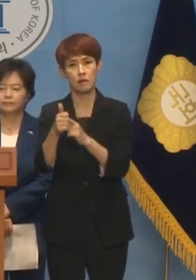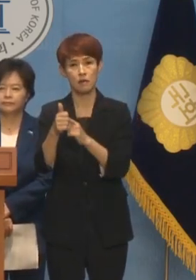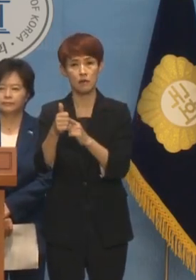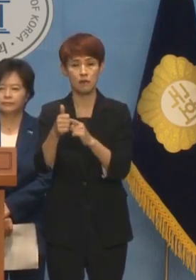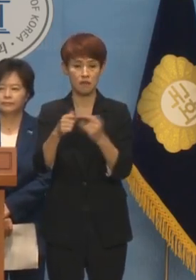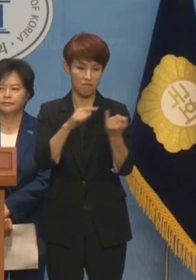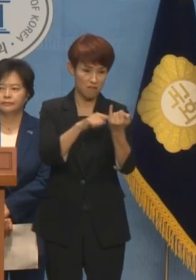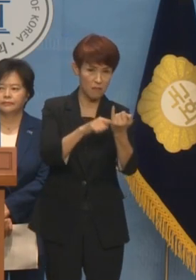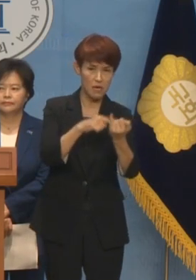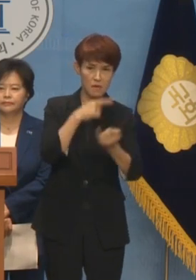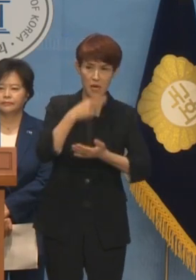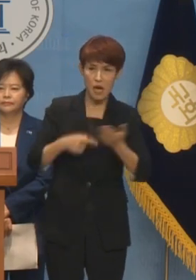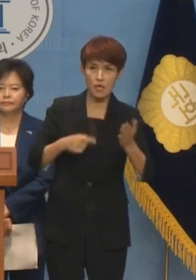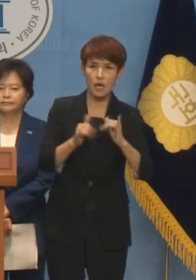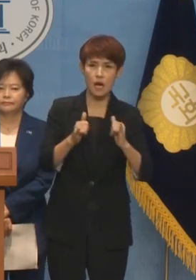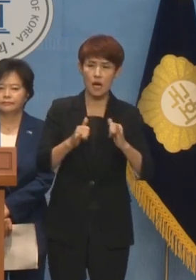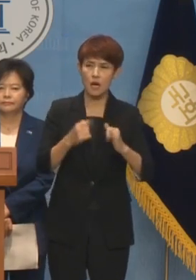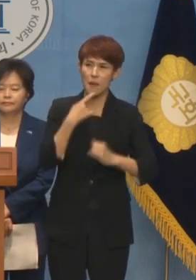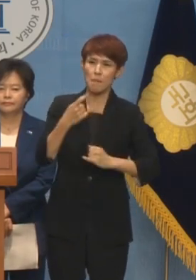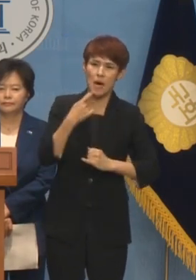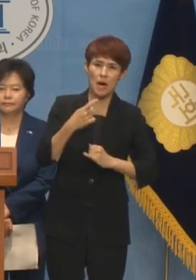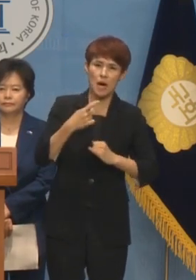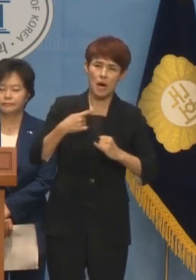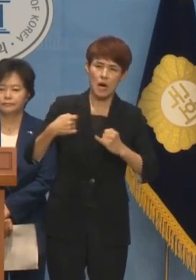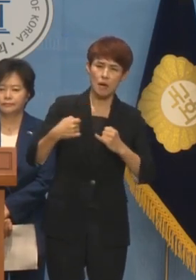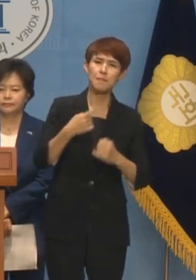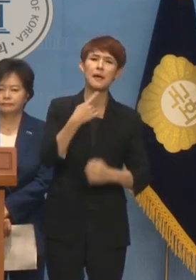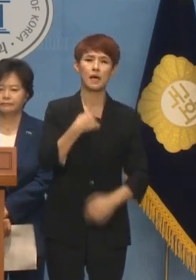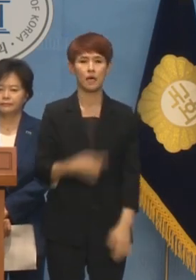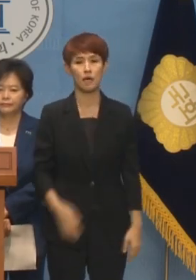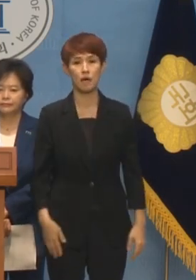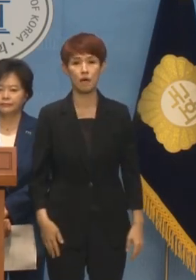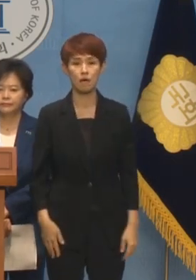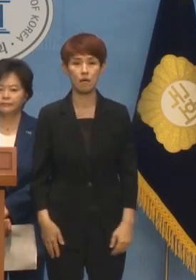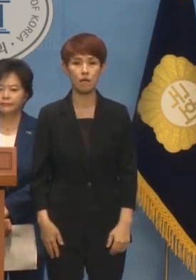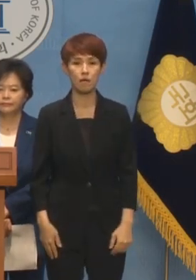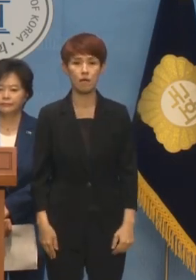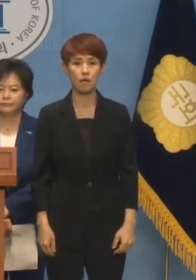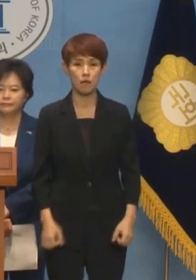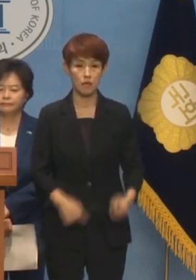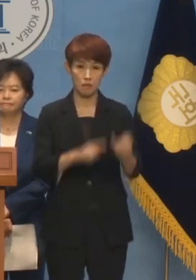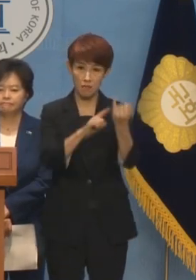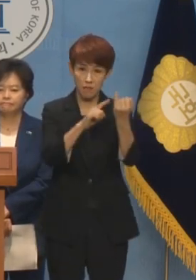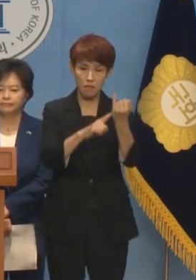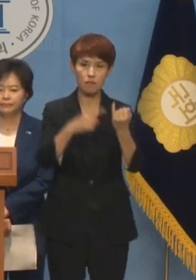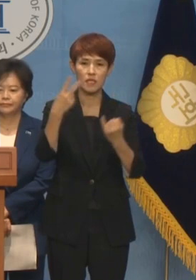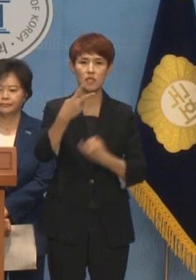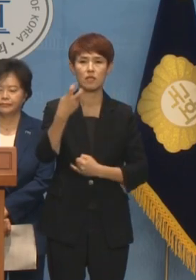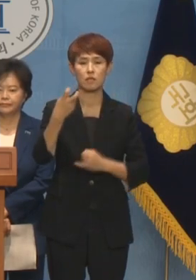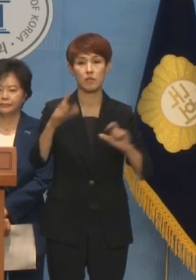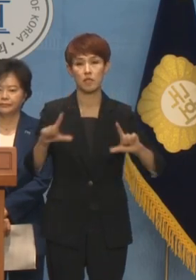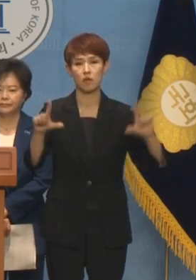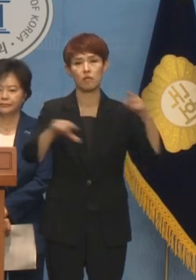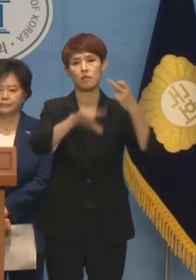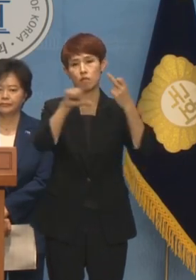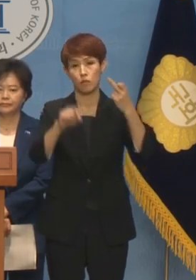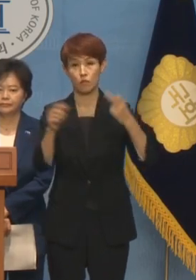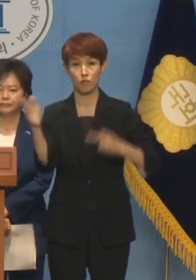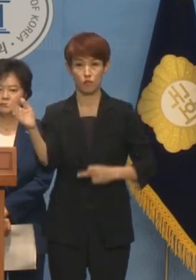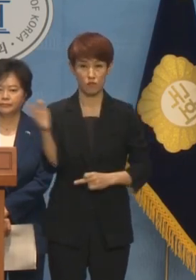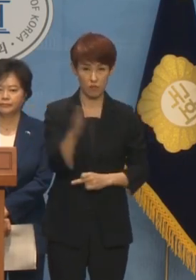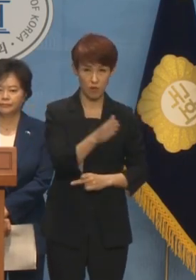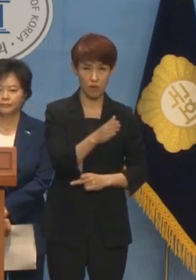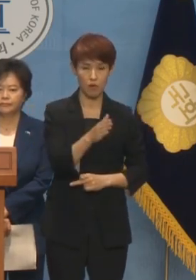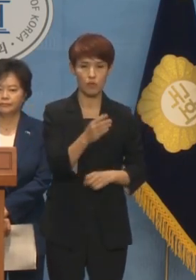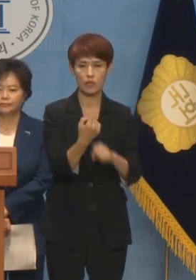피해자는 협박에도 시달렸습니다. 언론 보도에 의하면 피해자는 2022년 12월부터